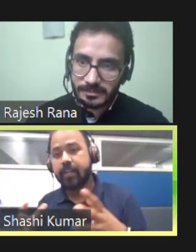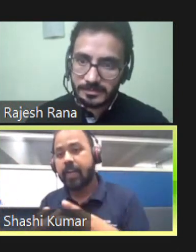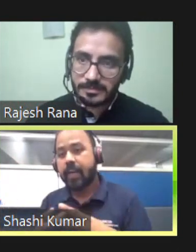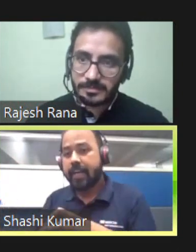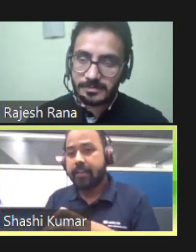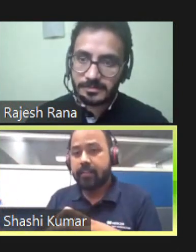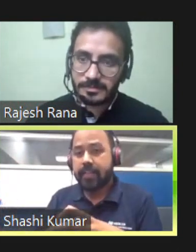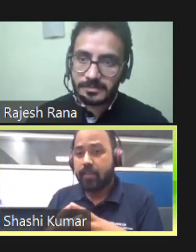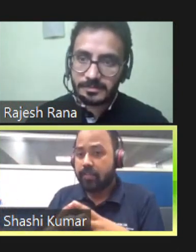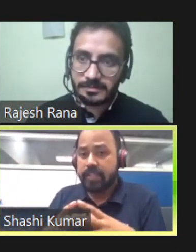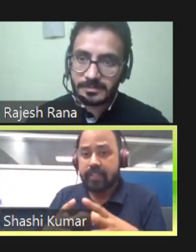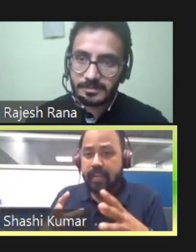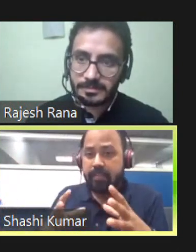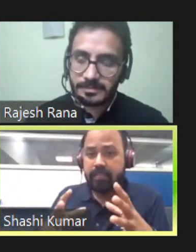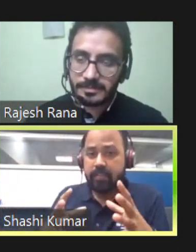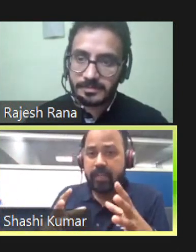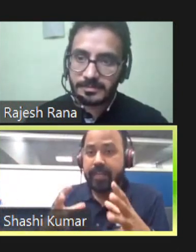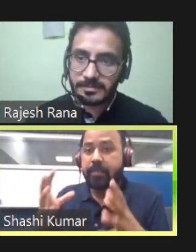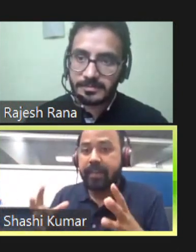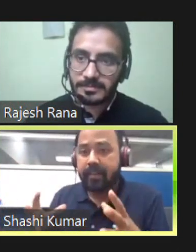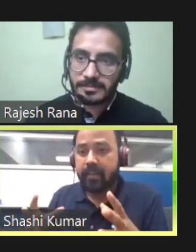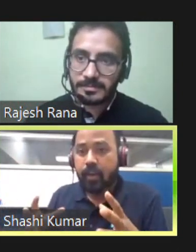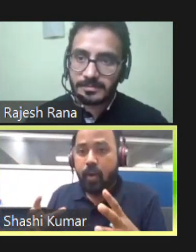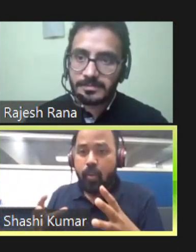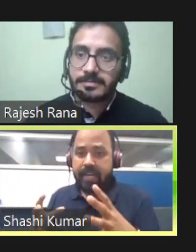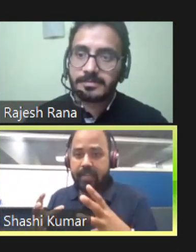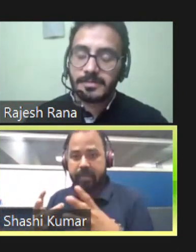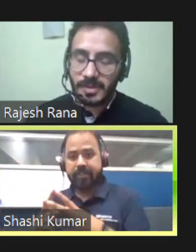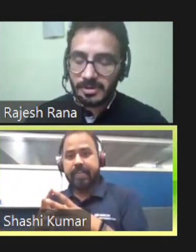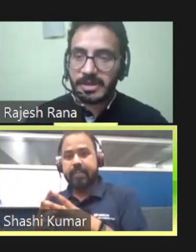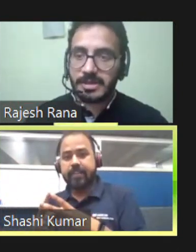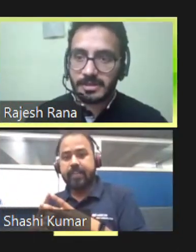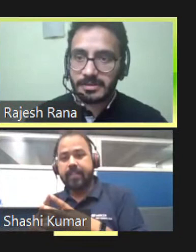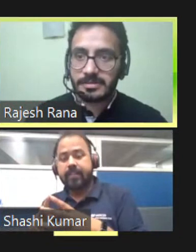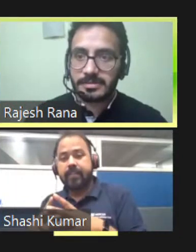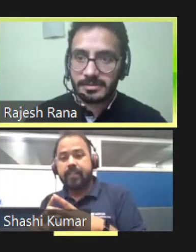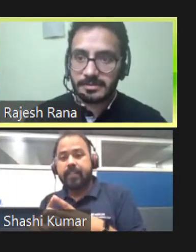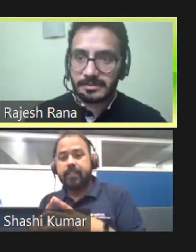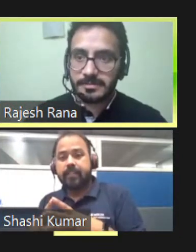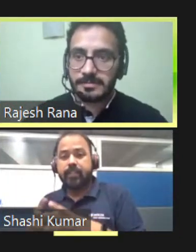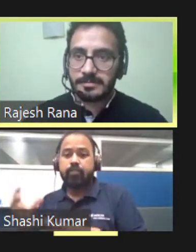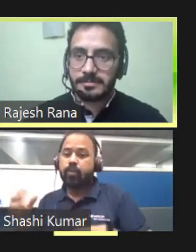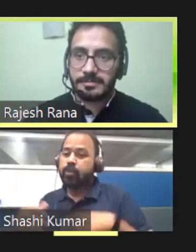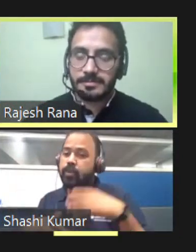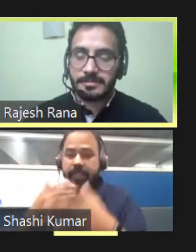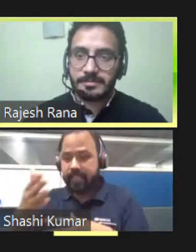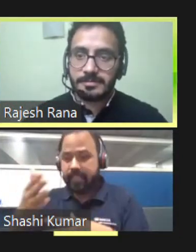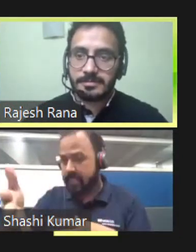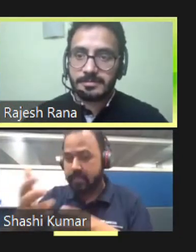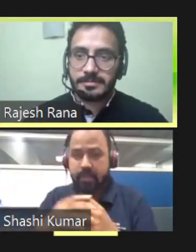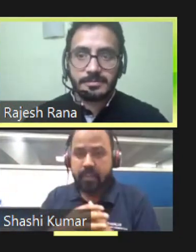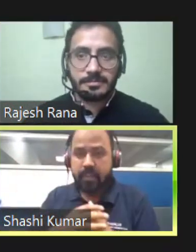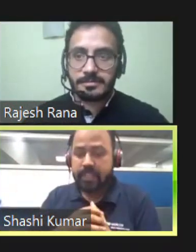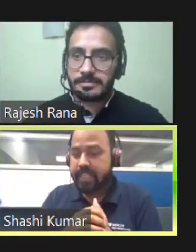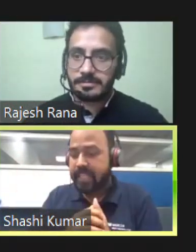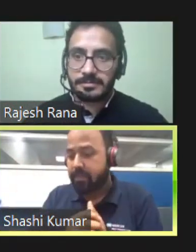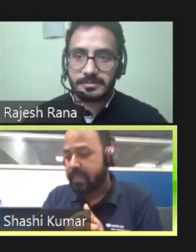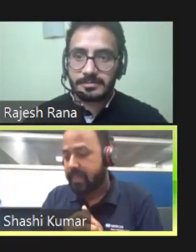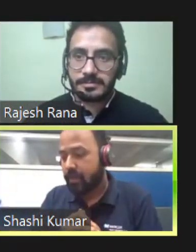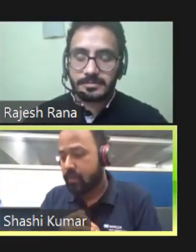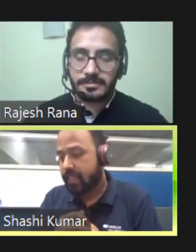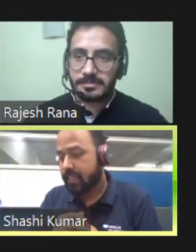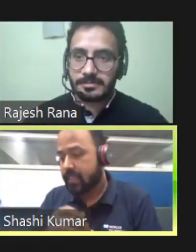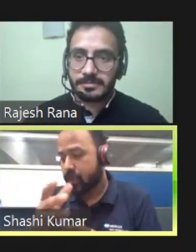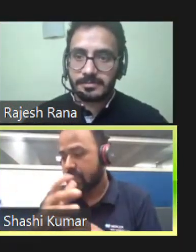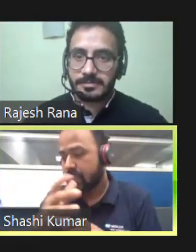के, एंड दे ऑलवेज हैव इंटरप्रेटर। वो इंटरप्रेटर क्या Right. करते हैं, तो वो कुछ बोलती हैं, जैसे आप स्क्रीन पे